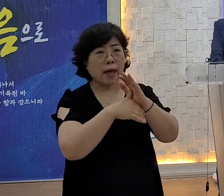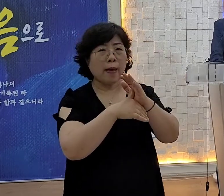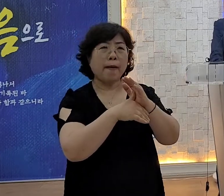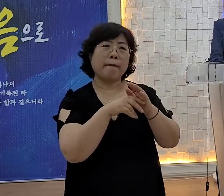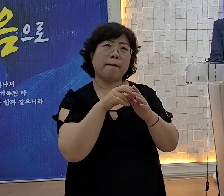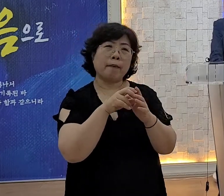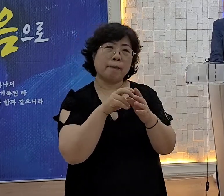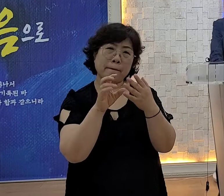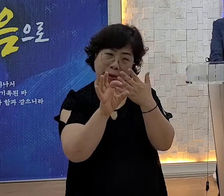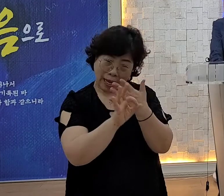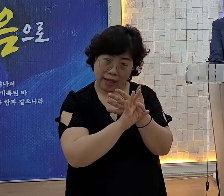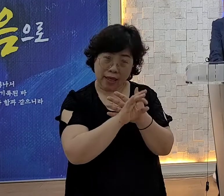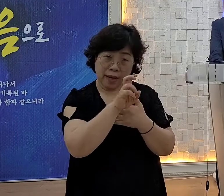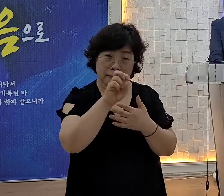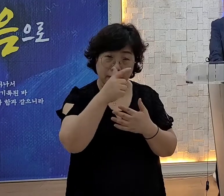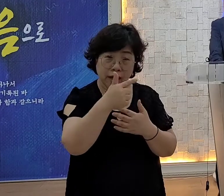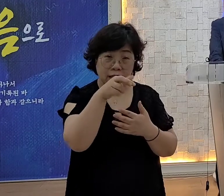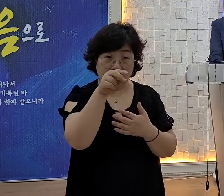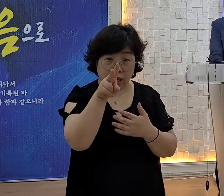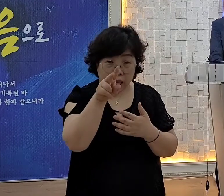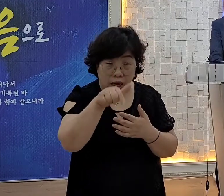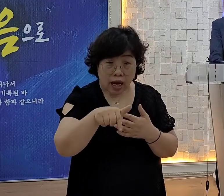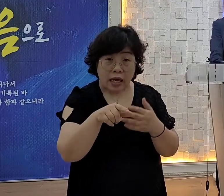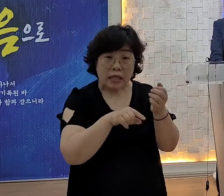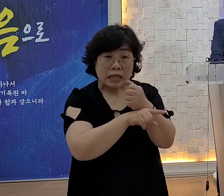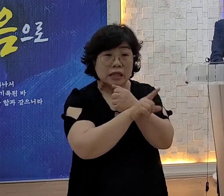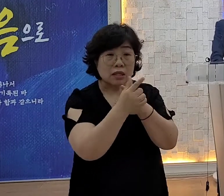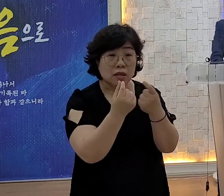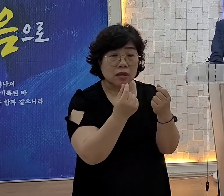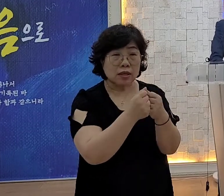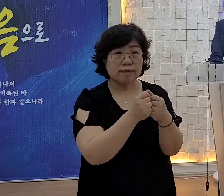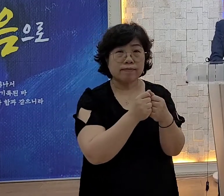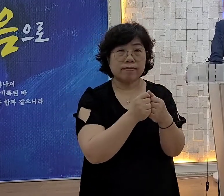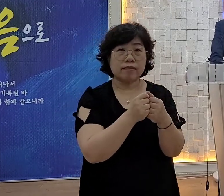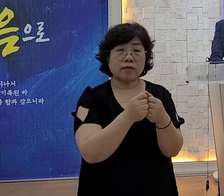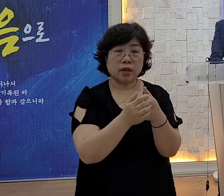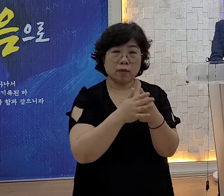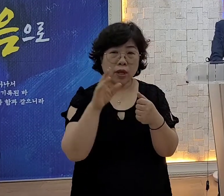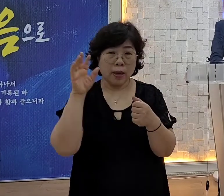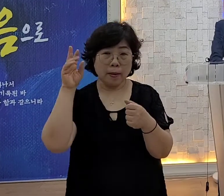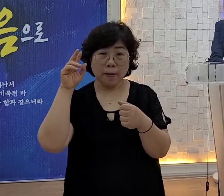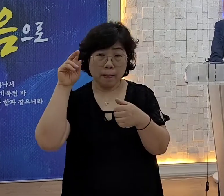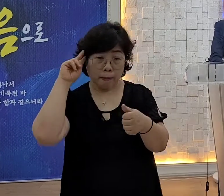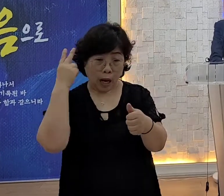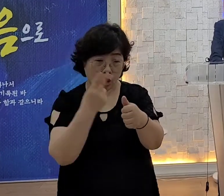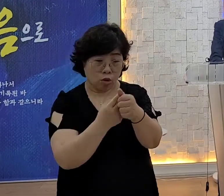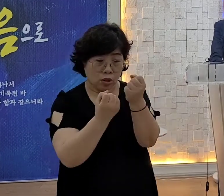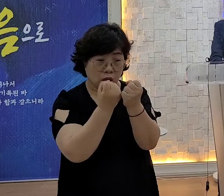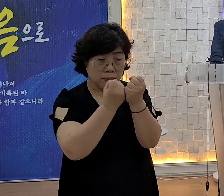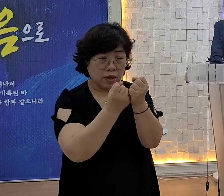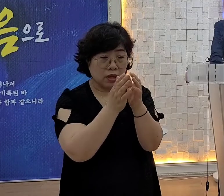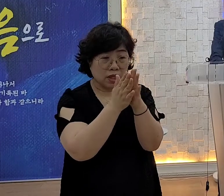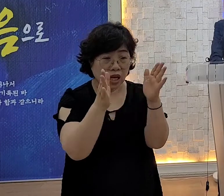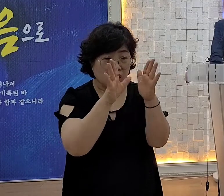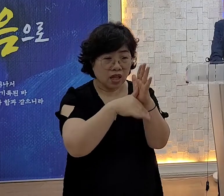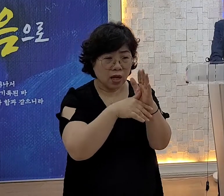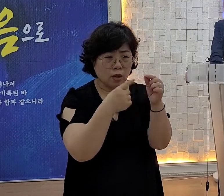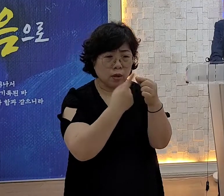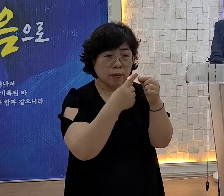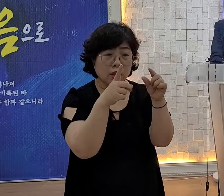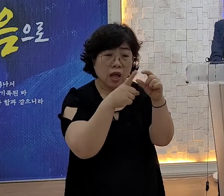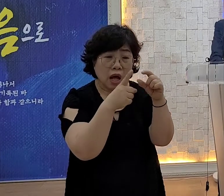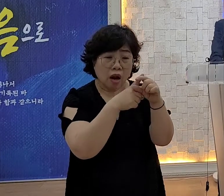마찬가지. 여러분 바울이 지금 만일이라는 가정법을 쓰고 있습니다. 자, 여기서 이